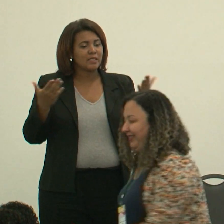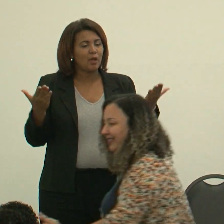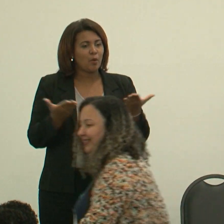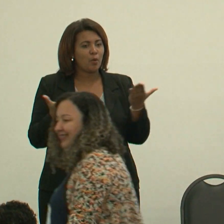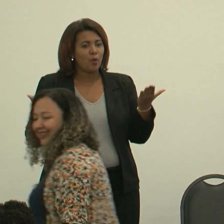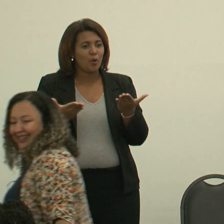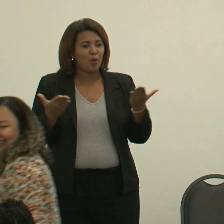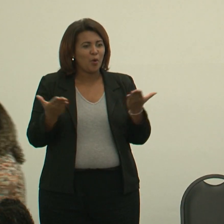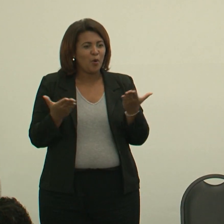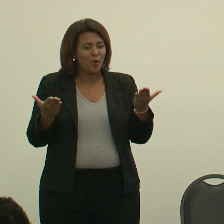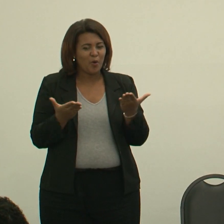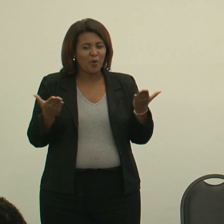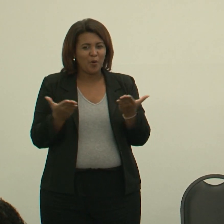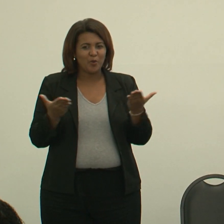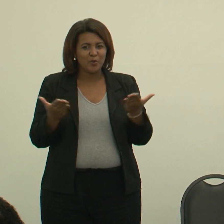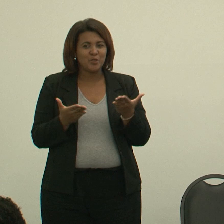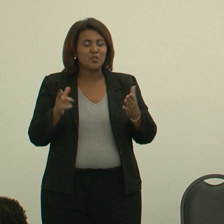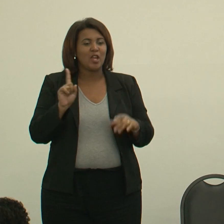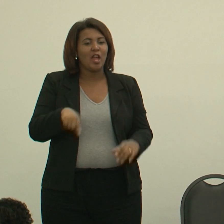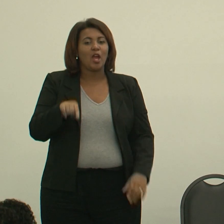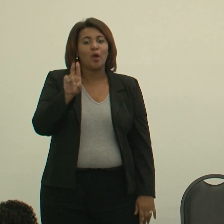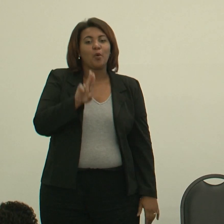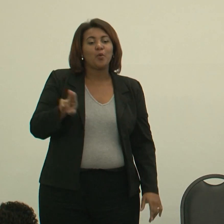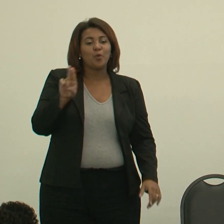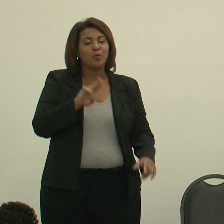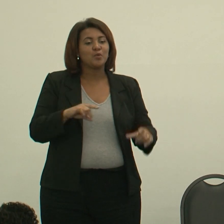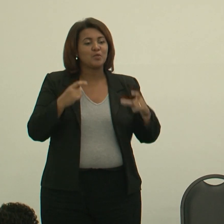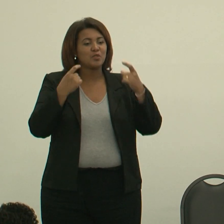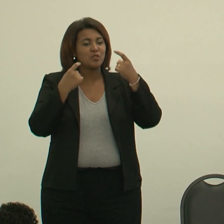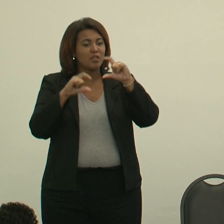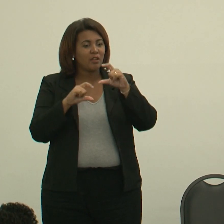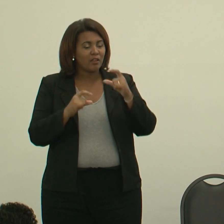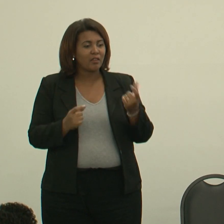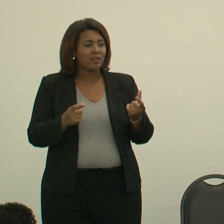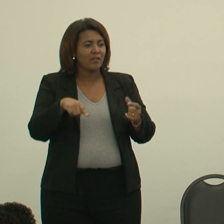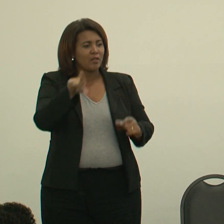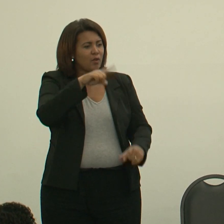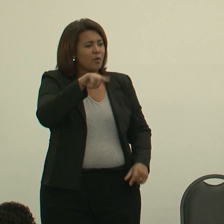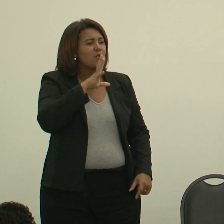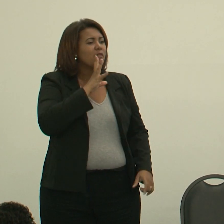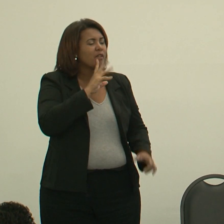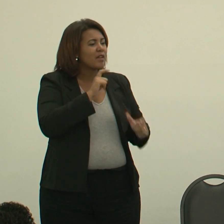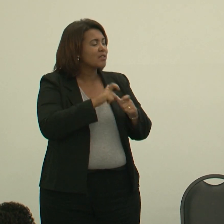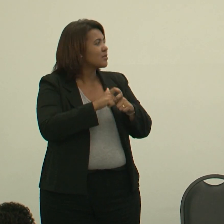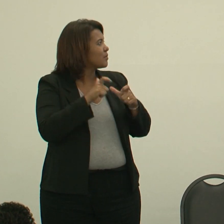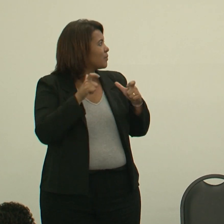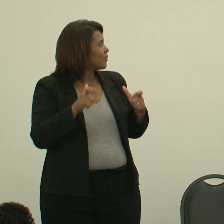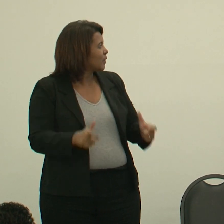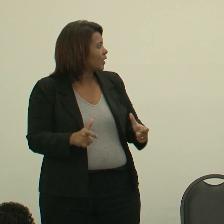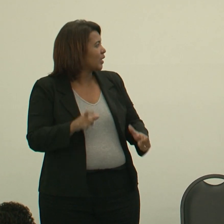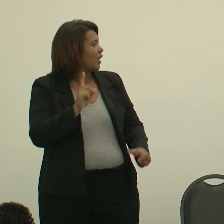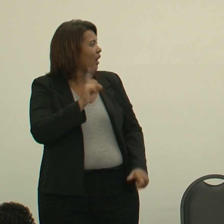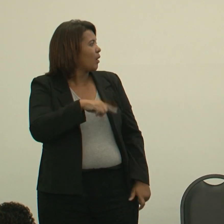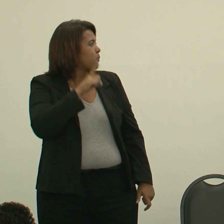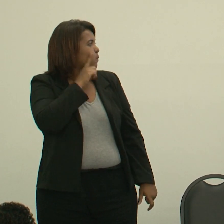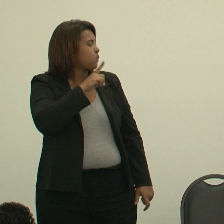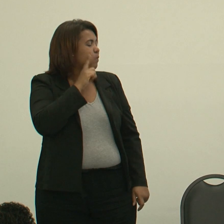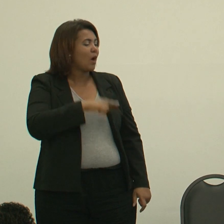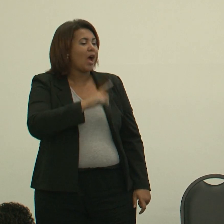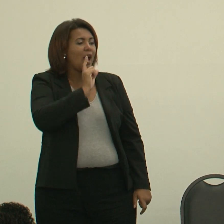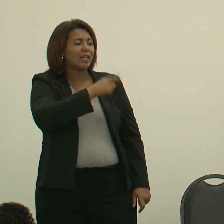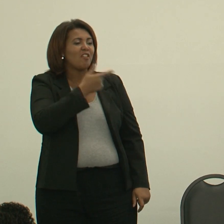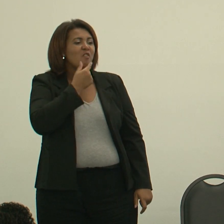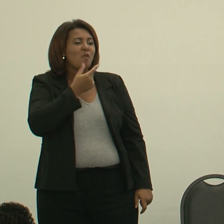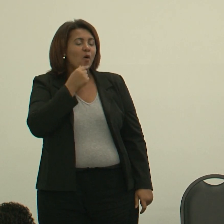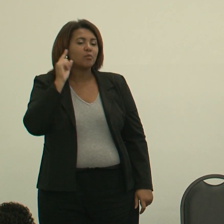vai se incidir sobre a questão do uso das tirinhas, que eu não sei se a maioria conhece, do That Deaf Guy, aquele cara surdo,